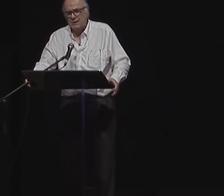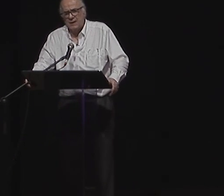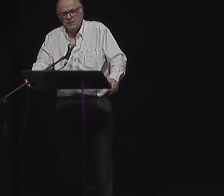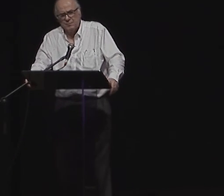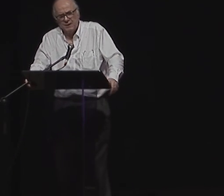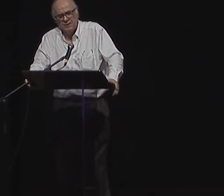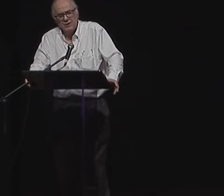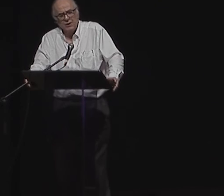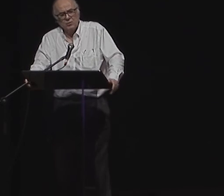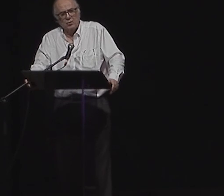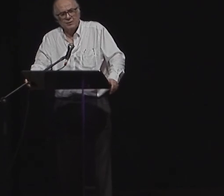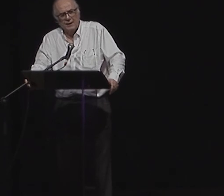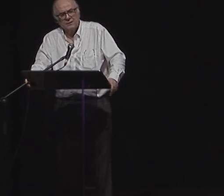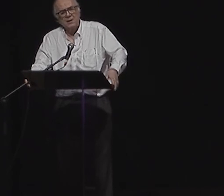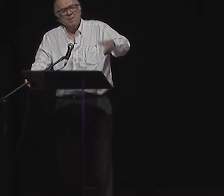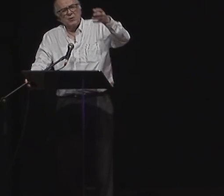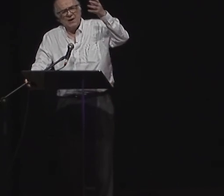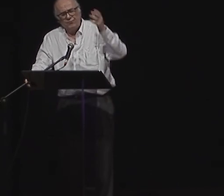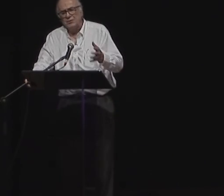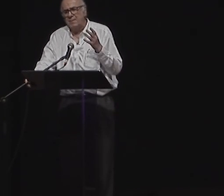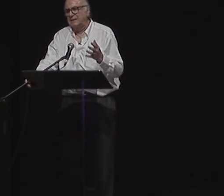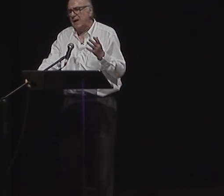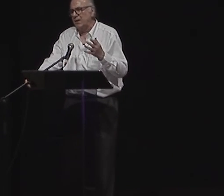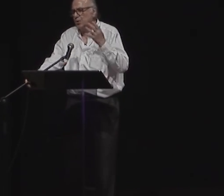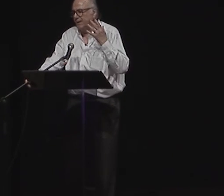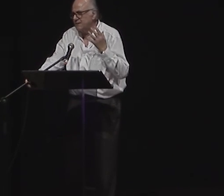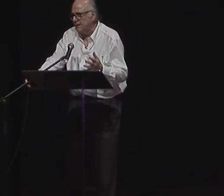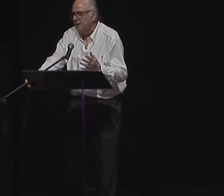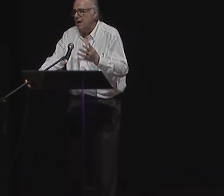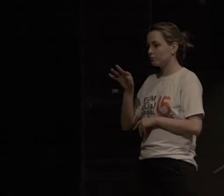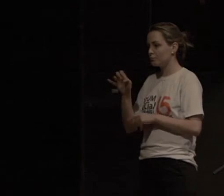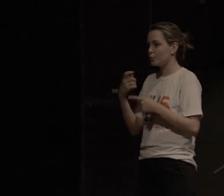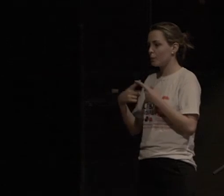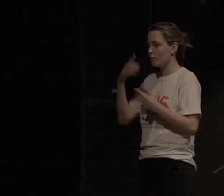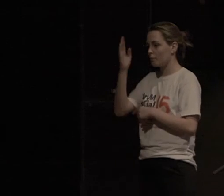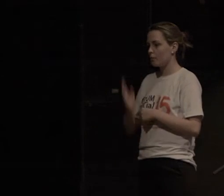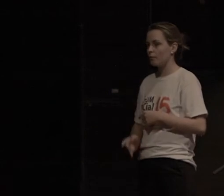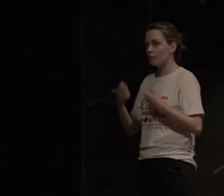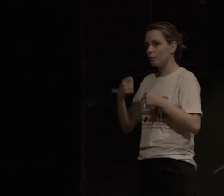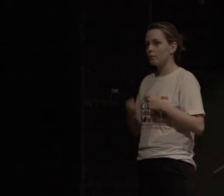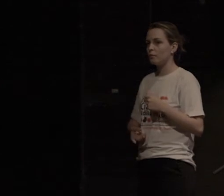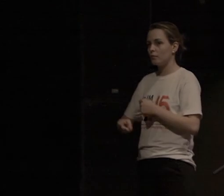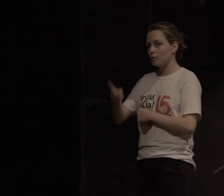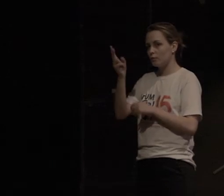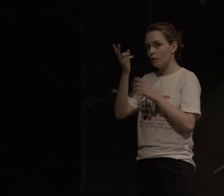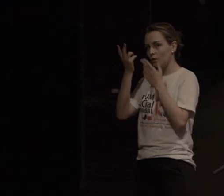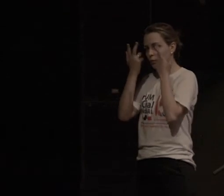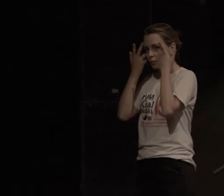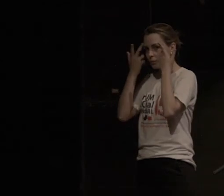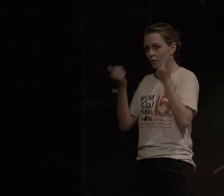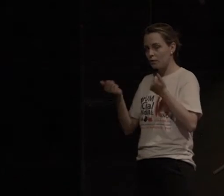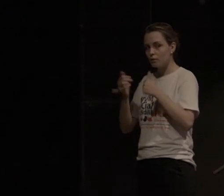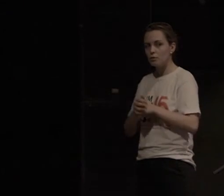as cidadãs deste país e do continente, porque é fundamental que o Brasil mantenha uma normalidade democrática e,